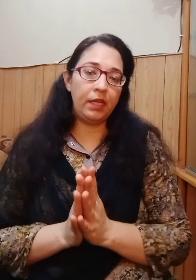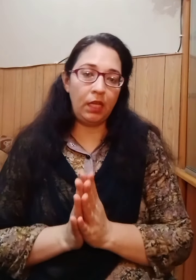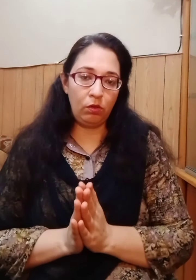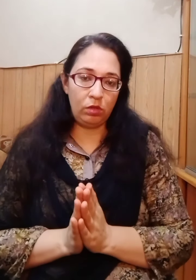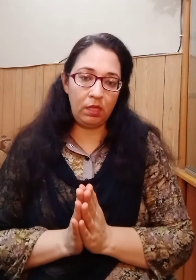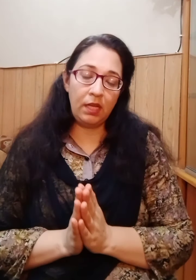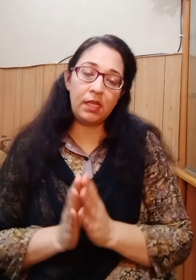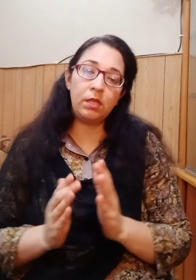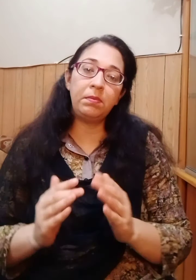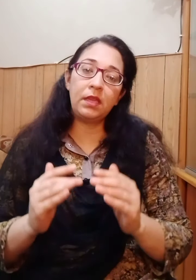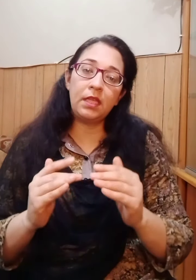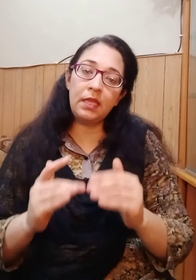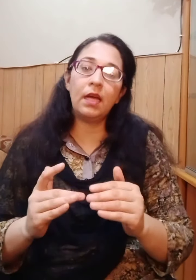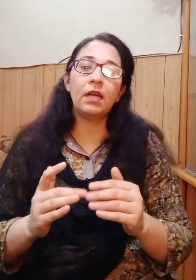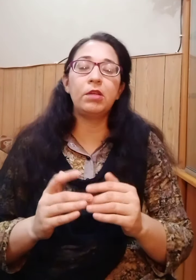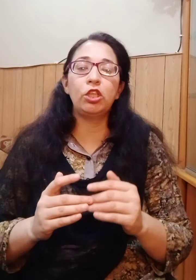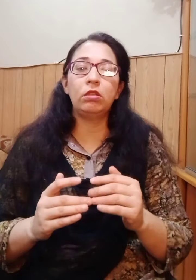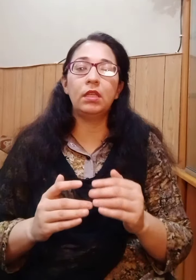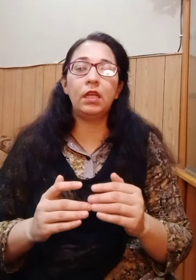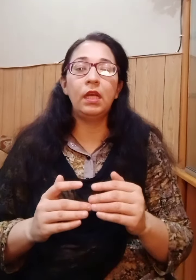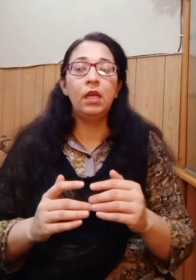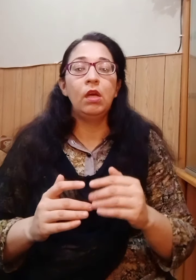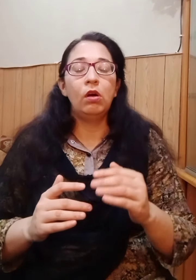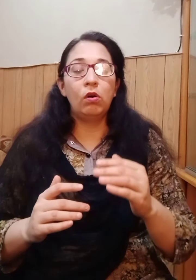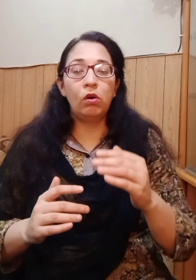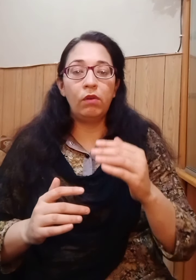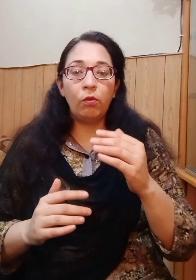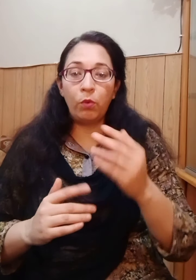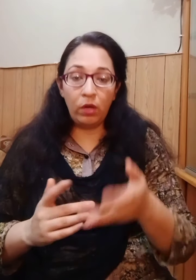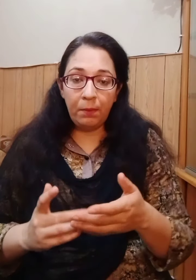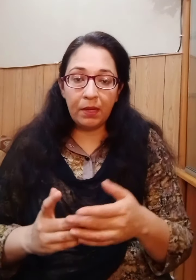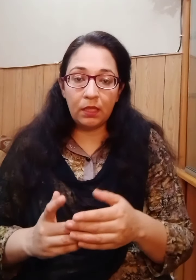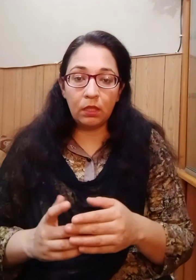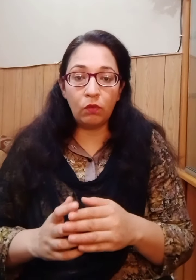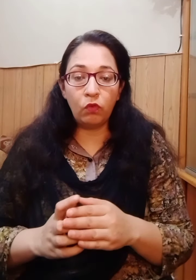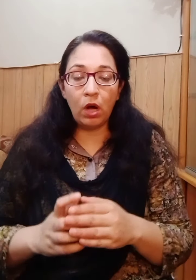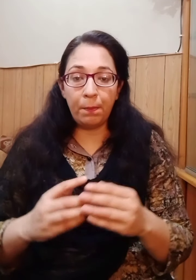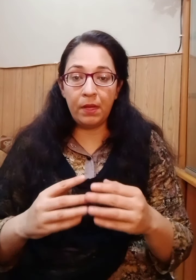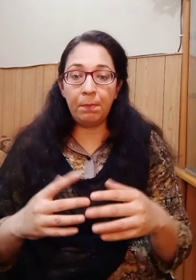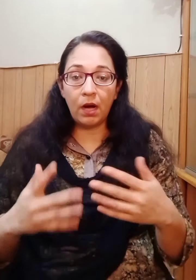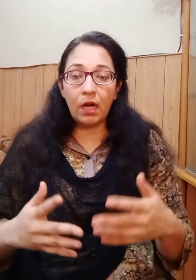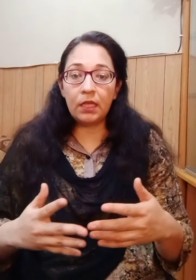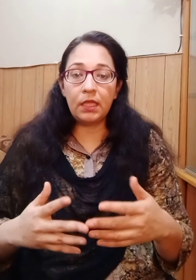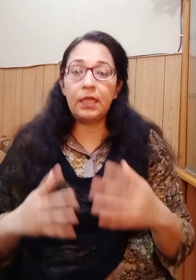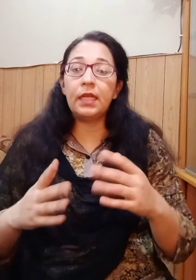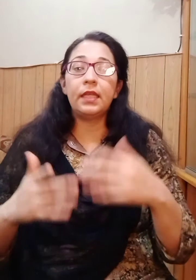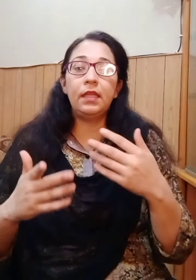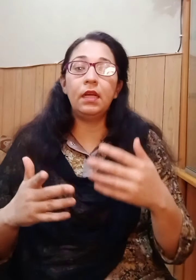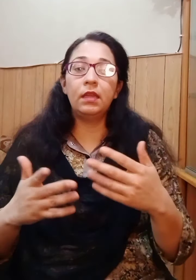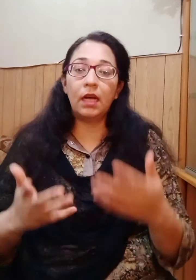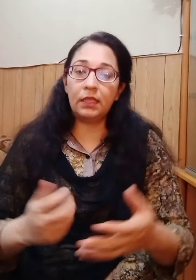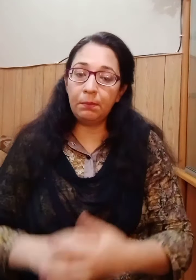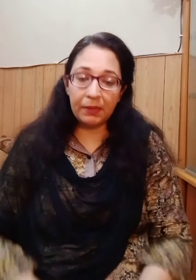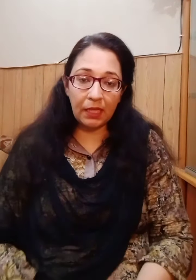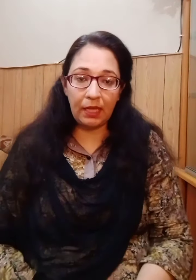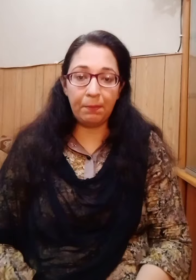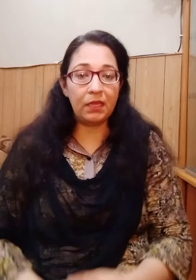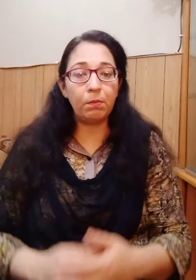नहीं आता है तो वह अपने किसी से मतलब